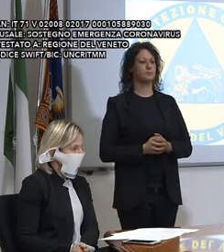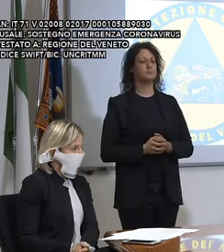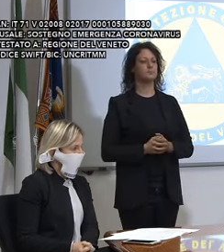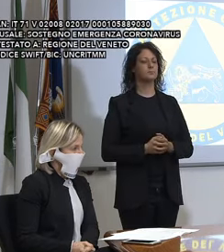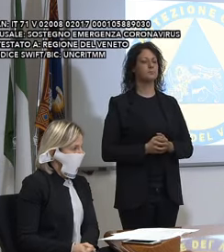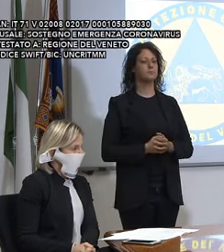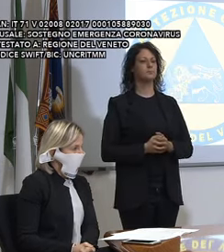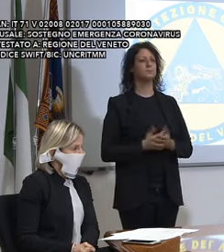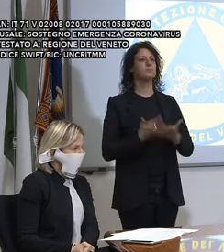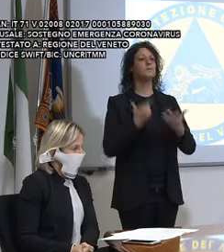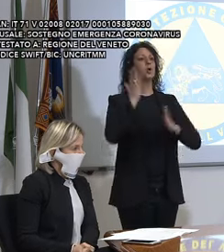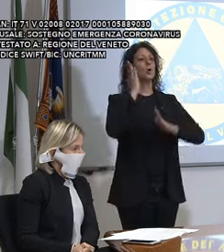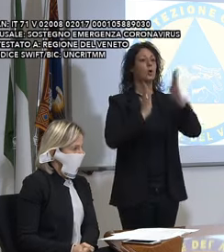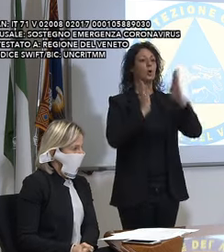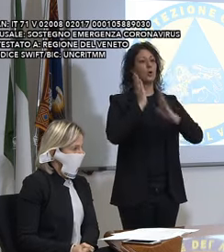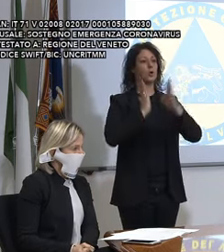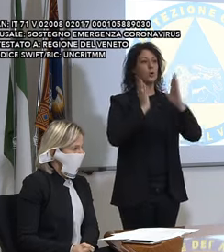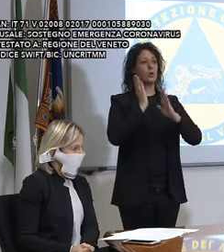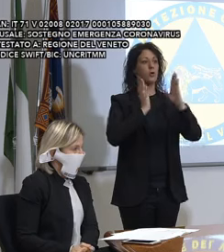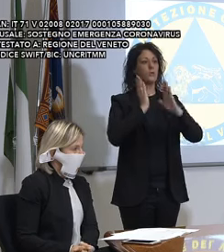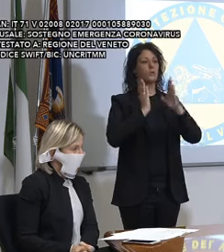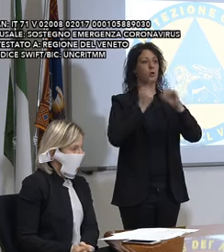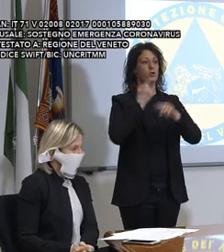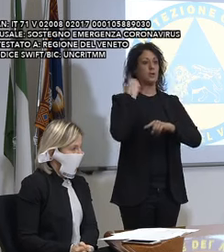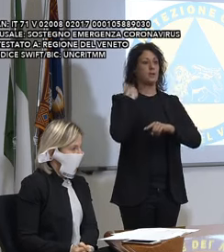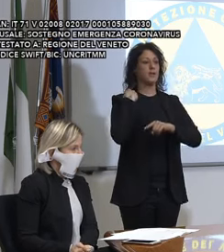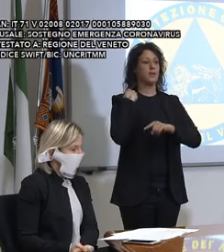e sono esattamente 192 più di ieri.